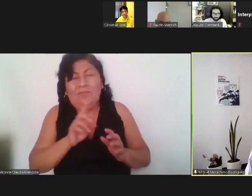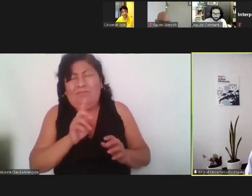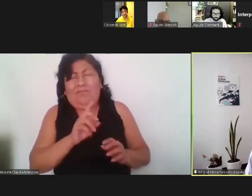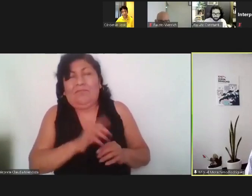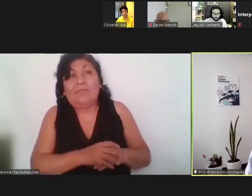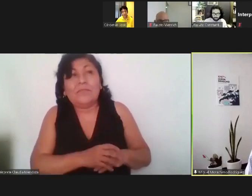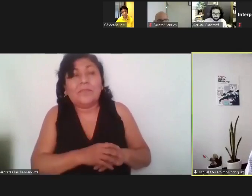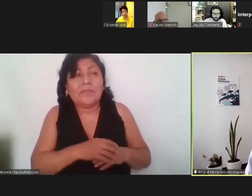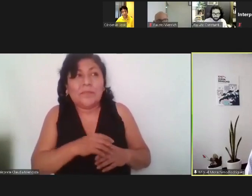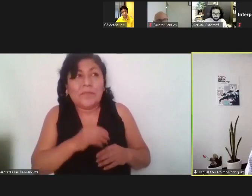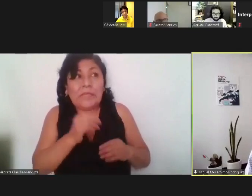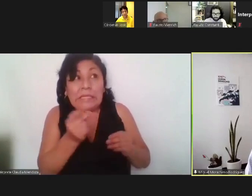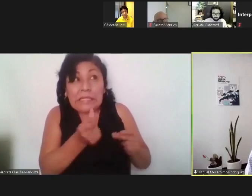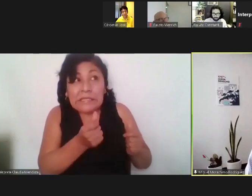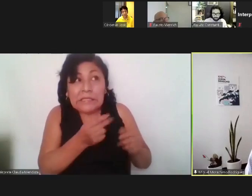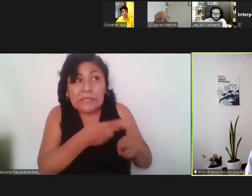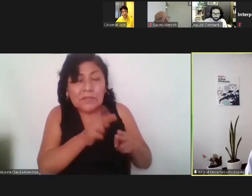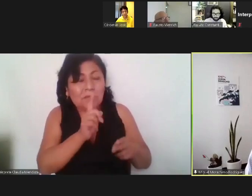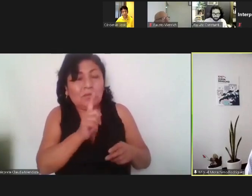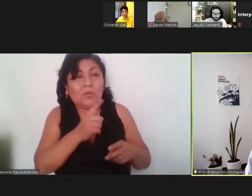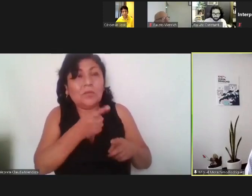cultural